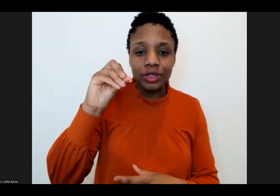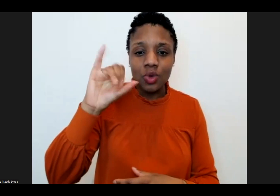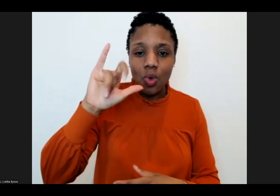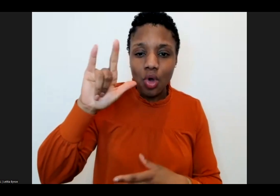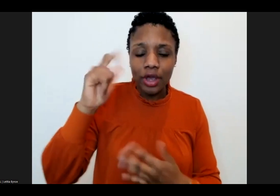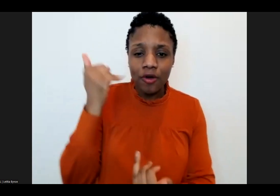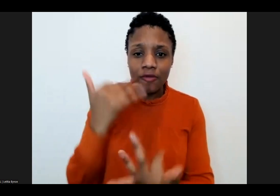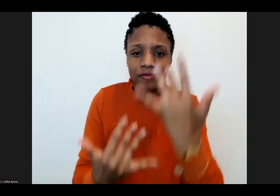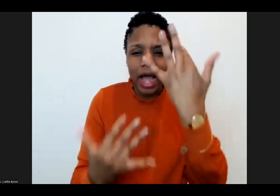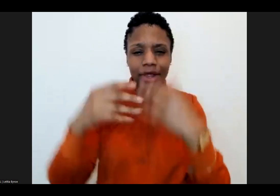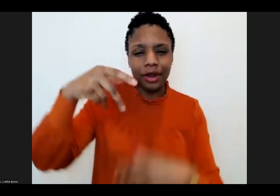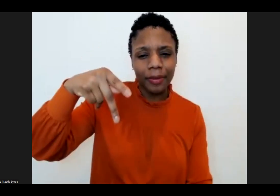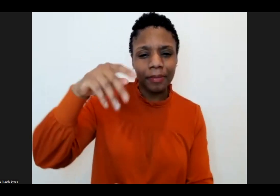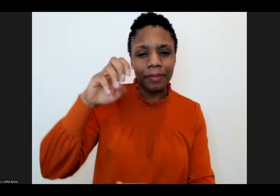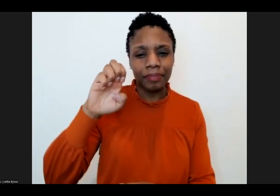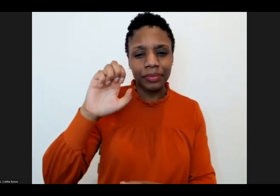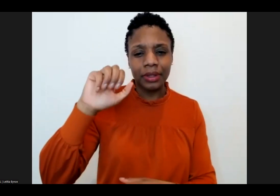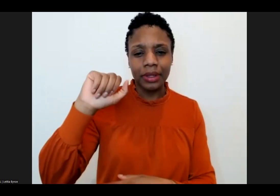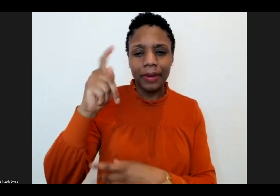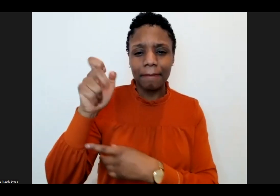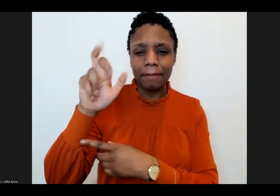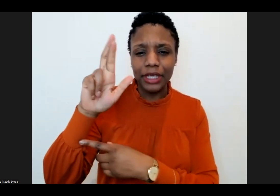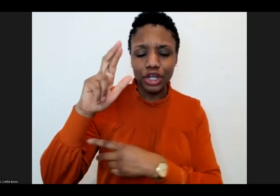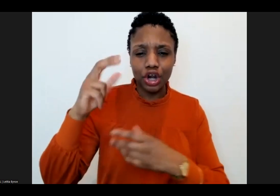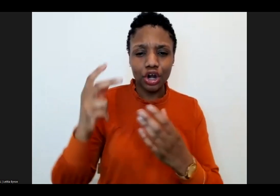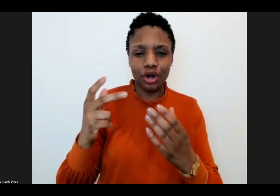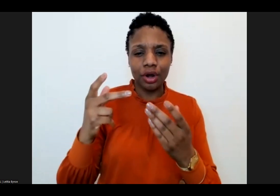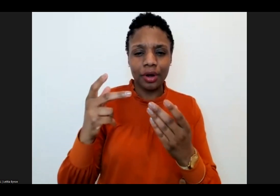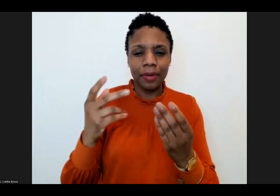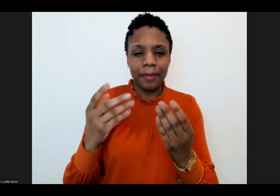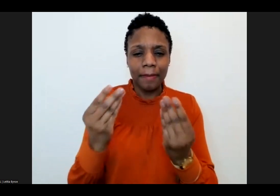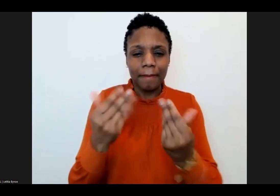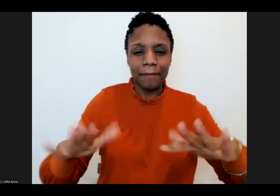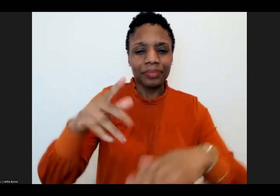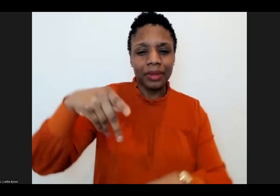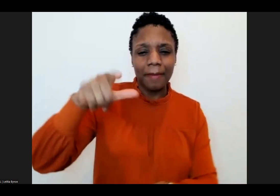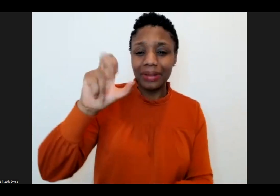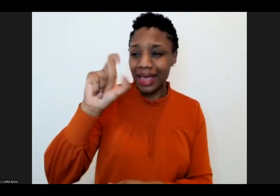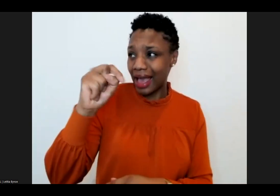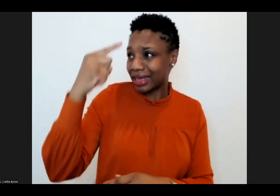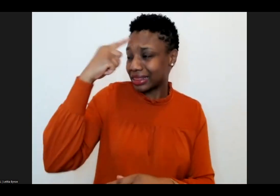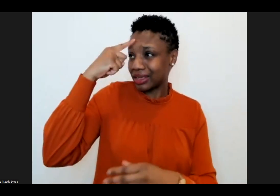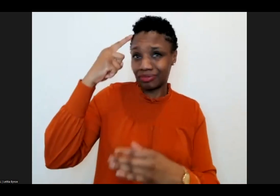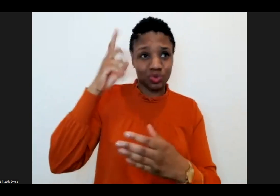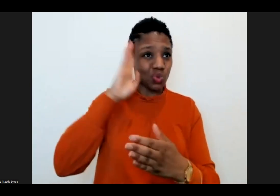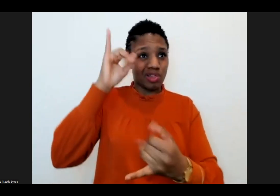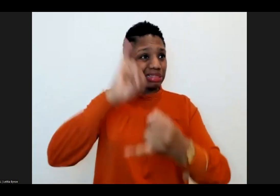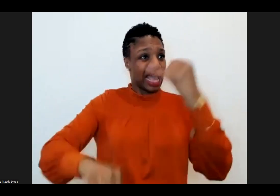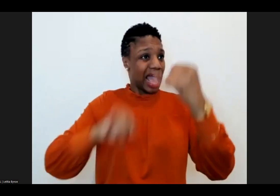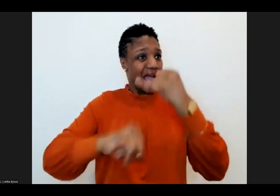fue un un fuego en en una planta de